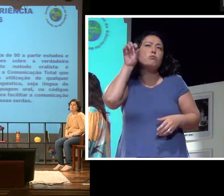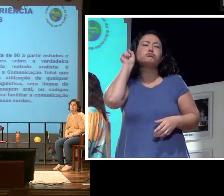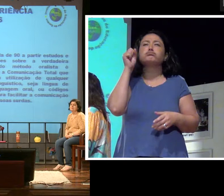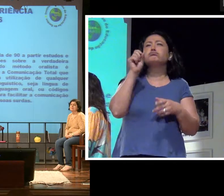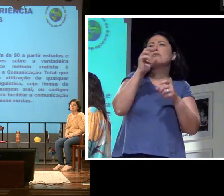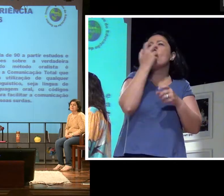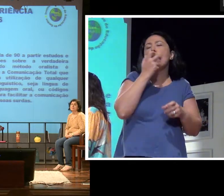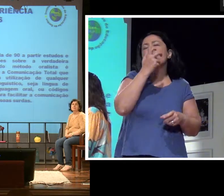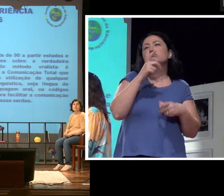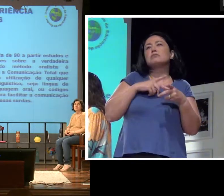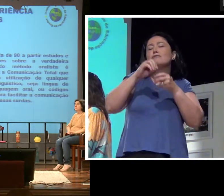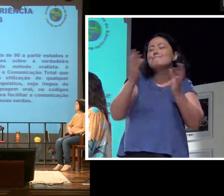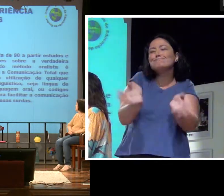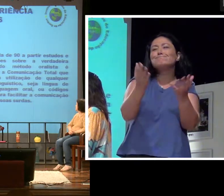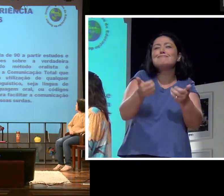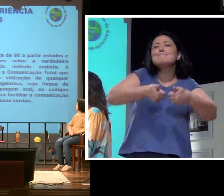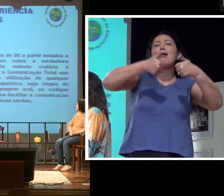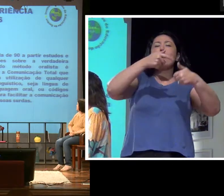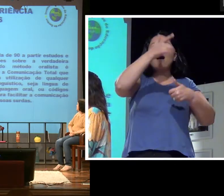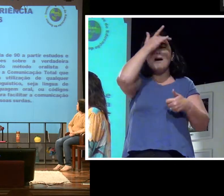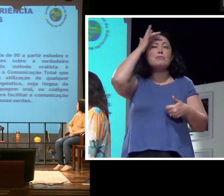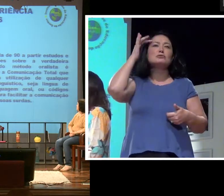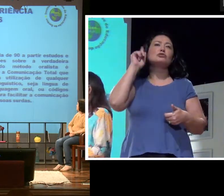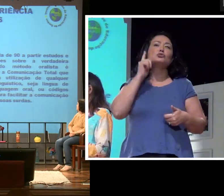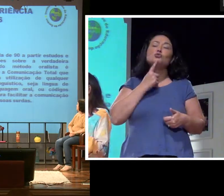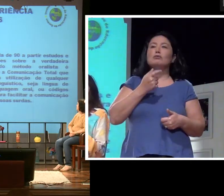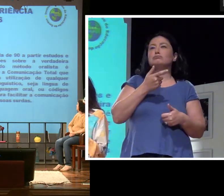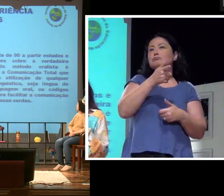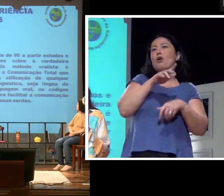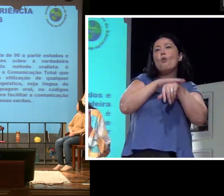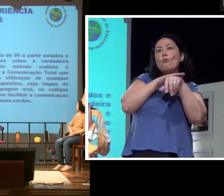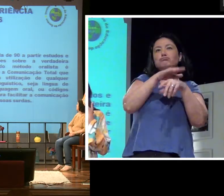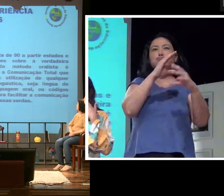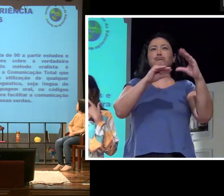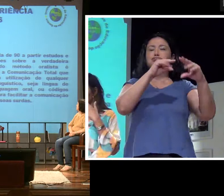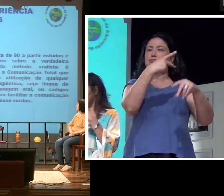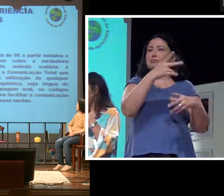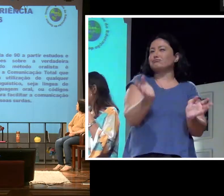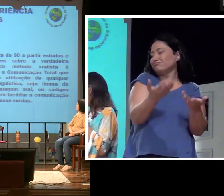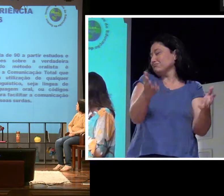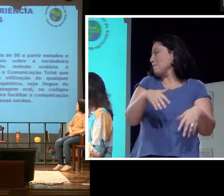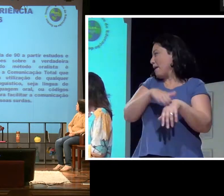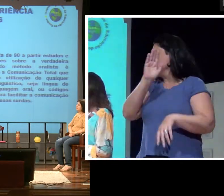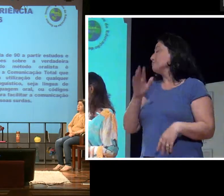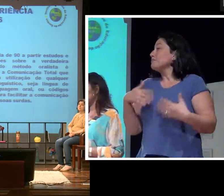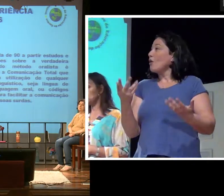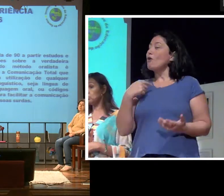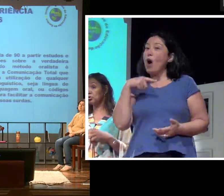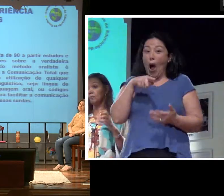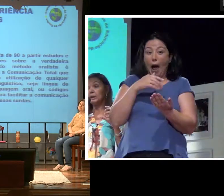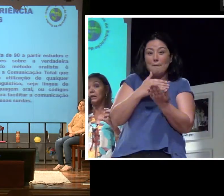códigos manuais para facilitar a comunicação das pessoas surdas. Isso foi um processo que nós passamos, né? Mas, a partir